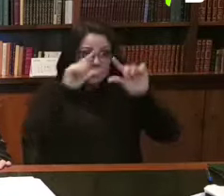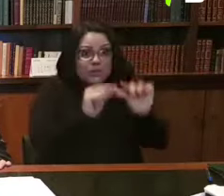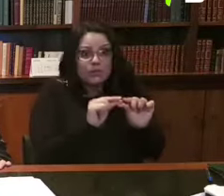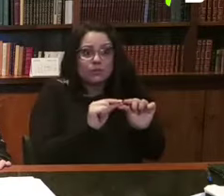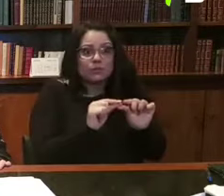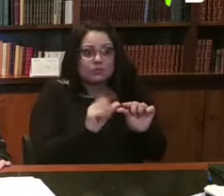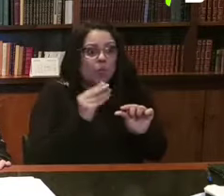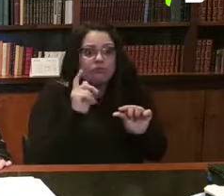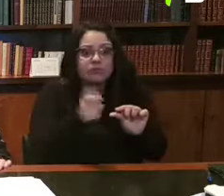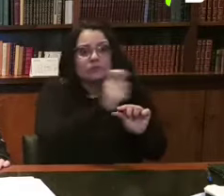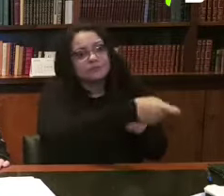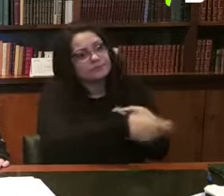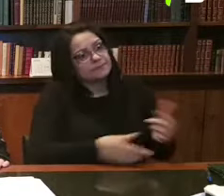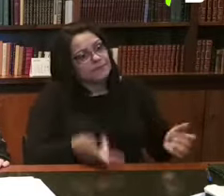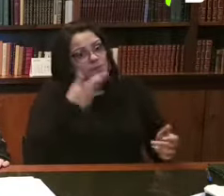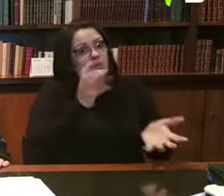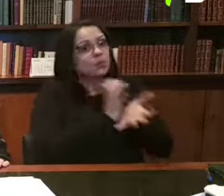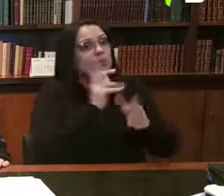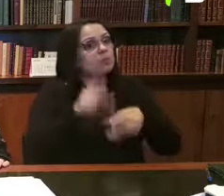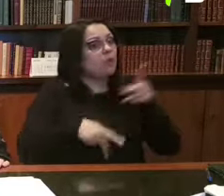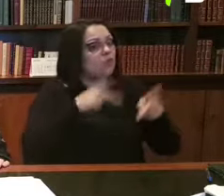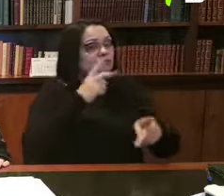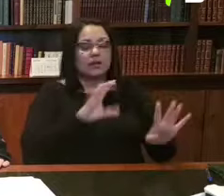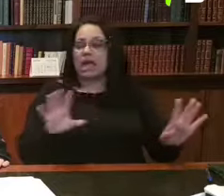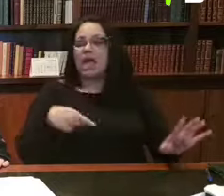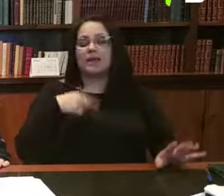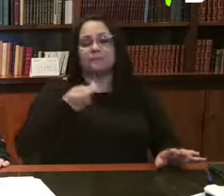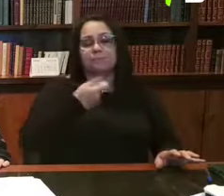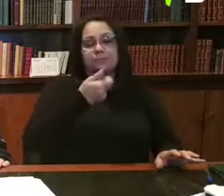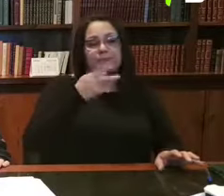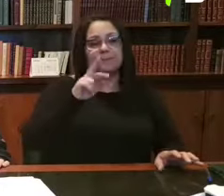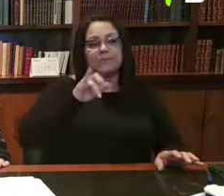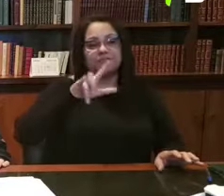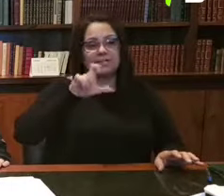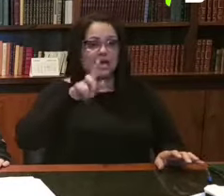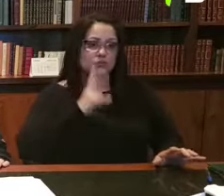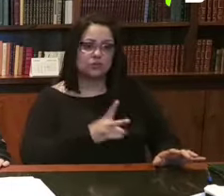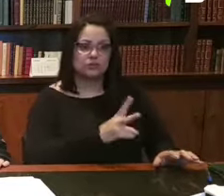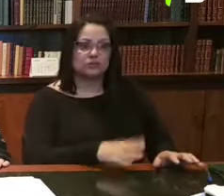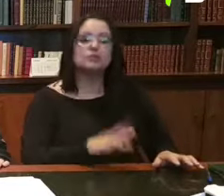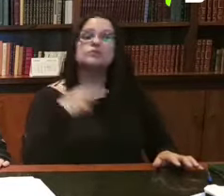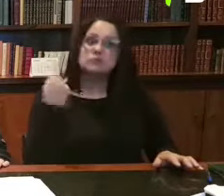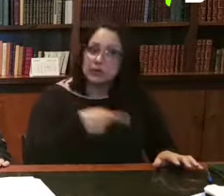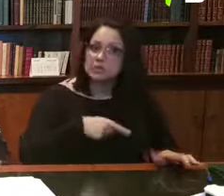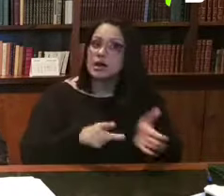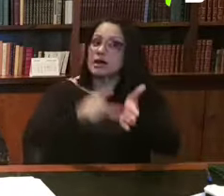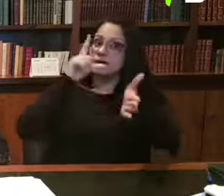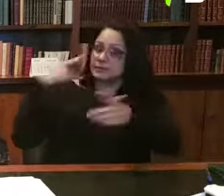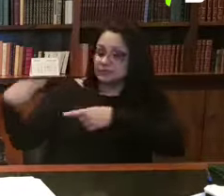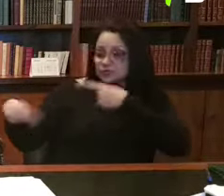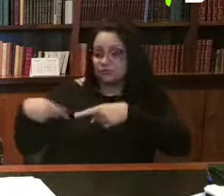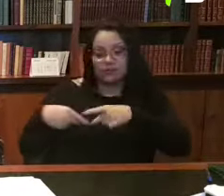mantidos é opinião pública acha isso então eu tô relatando nosso quando enfrentamos o problema um pouco antes nossa memória